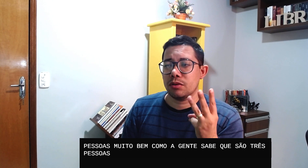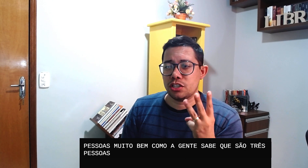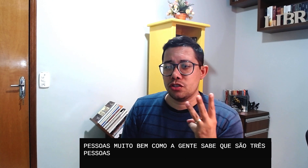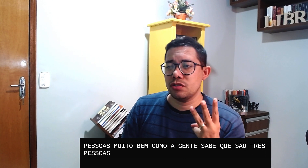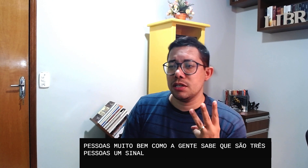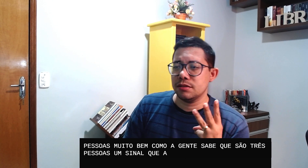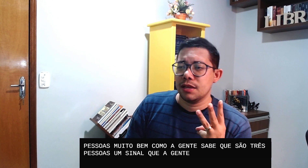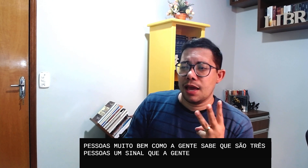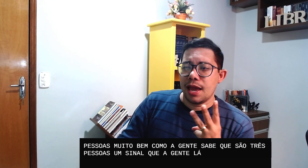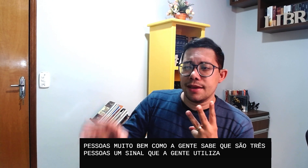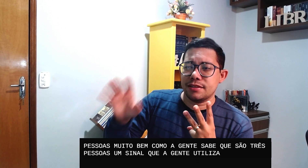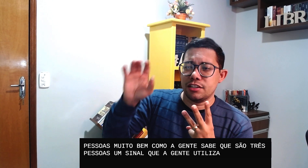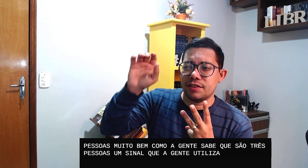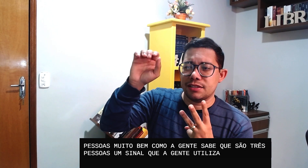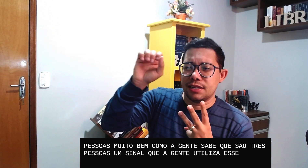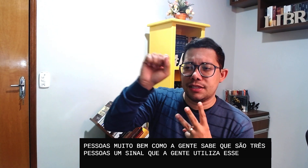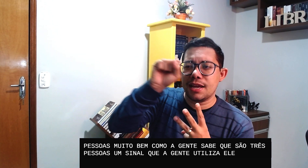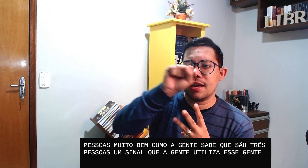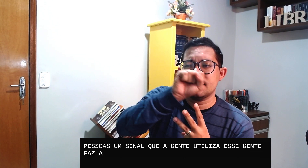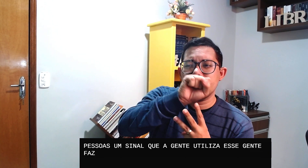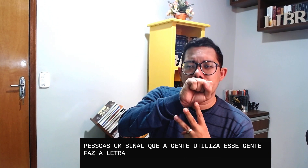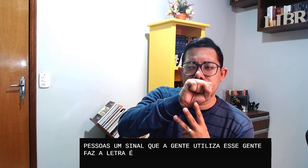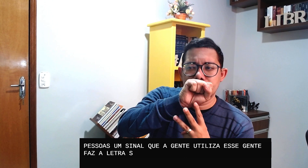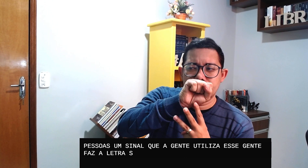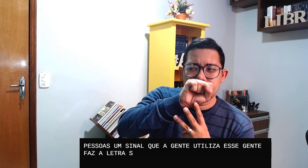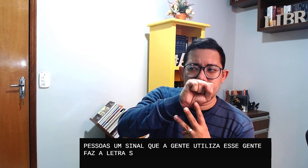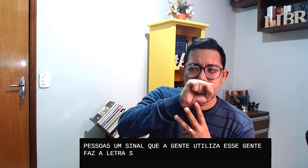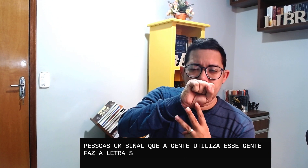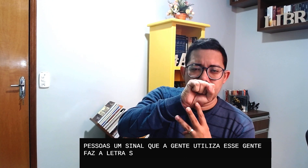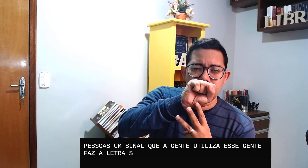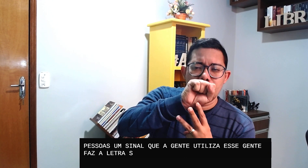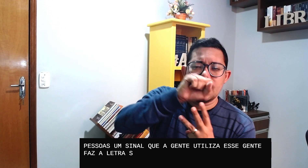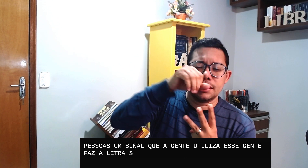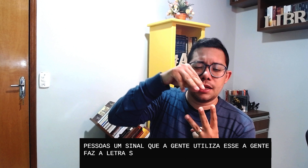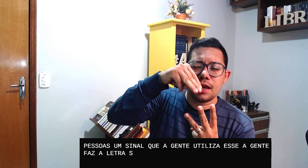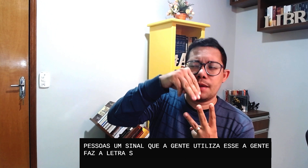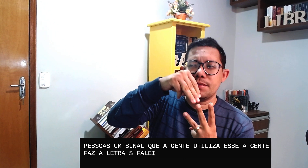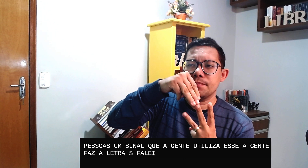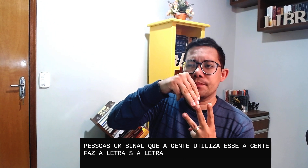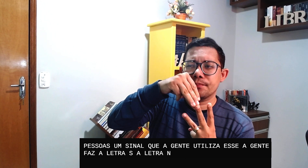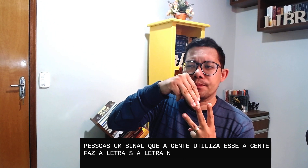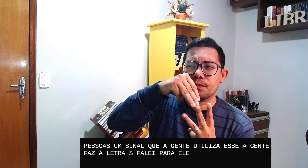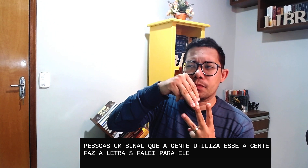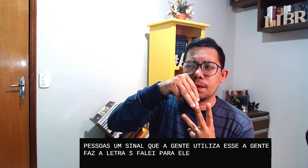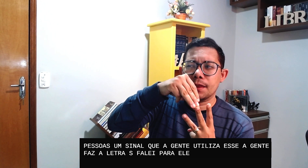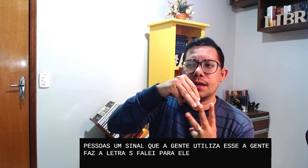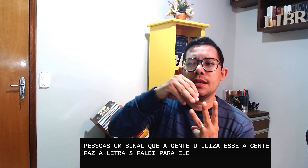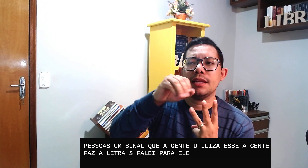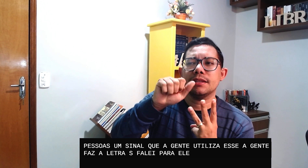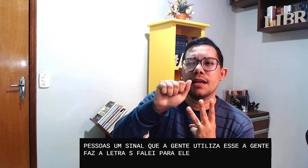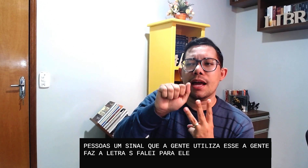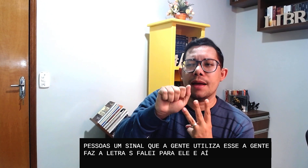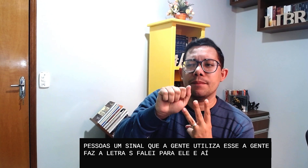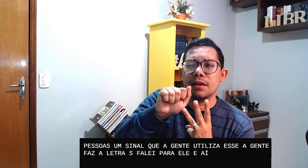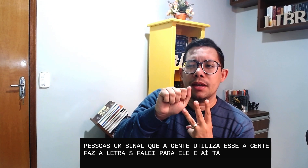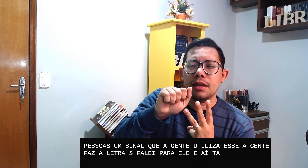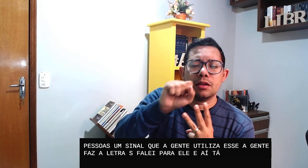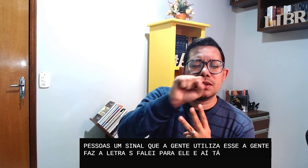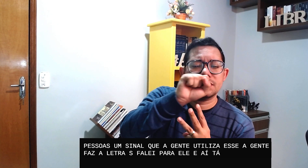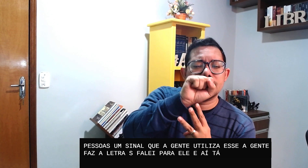gente utiliza é esse. A gente faz a letra S, a letra M e a letra A. Então é